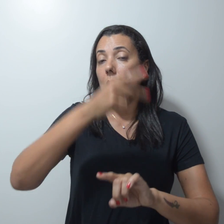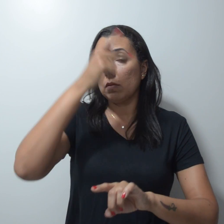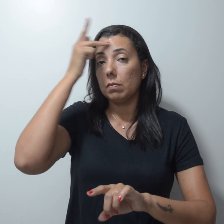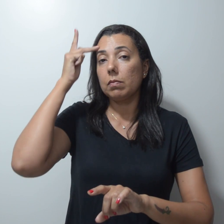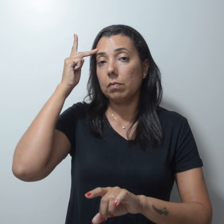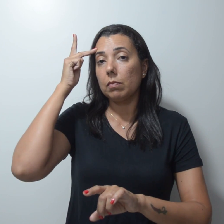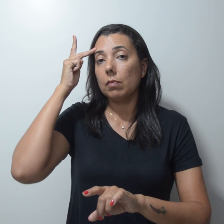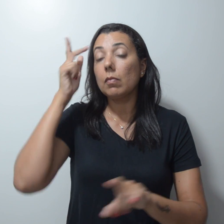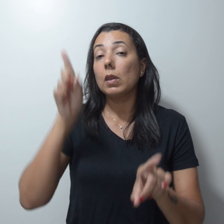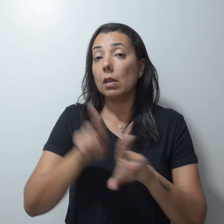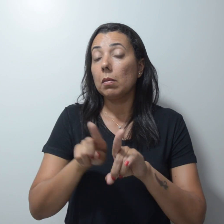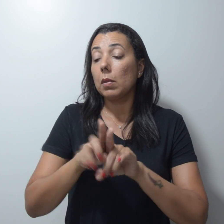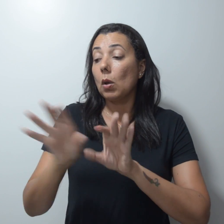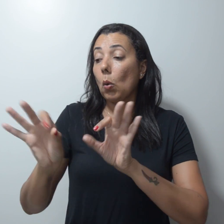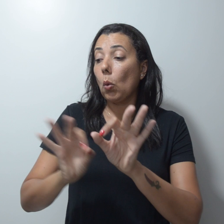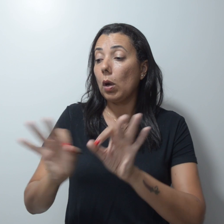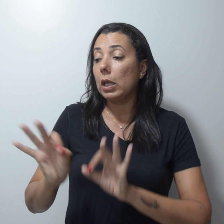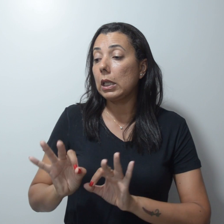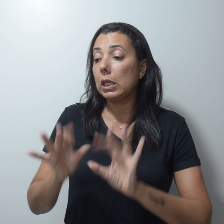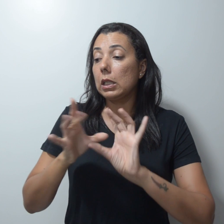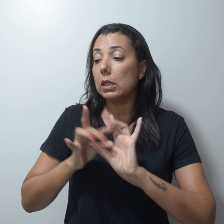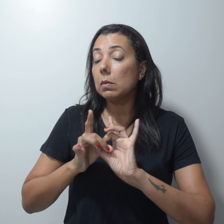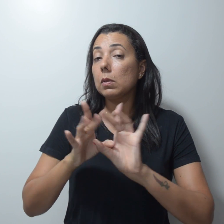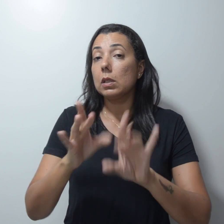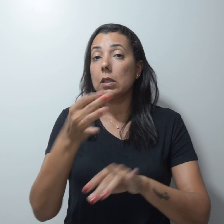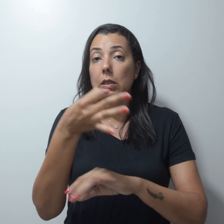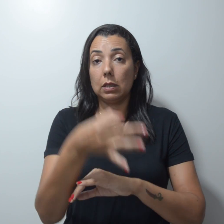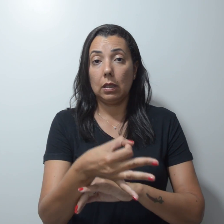e que organize democraticamente, com